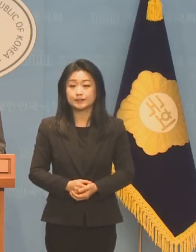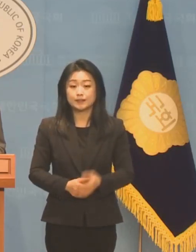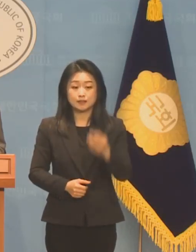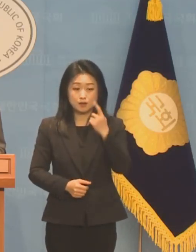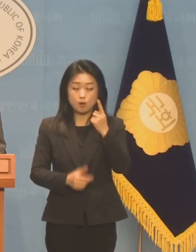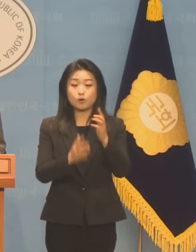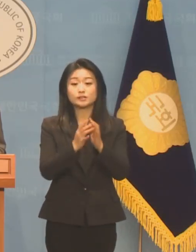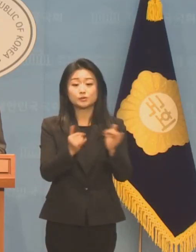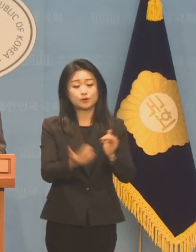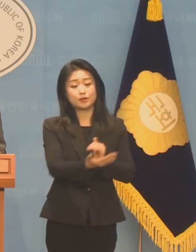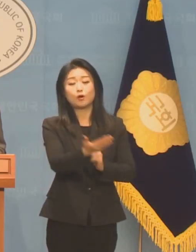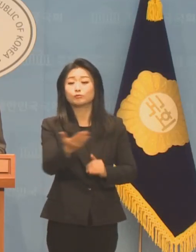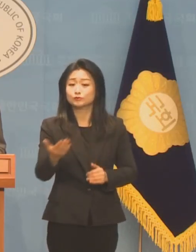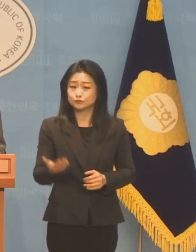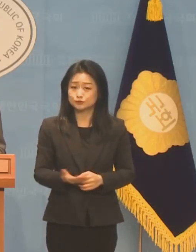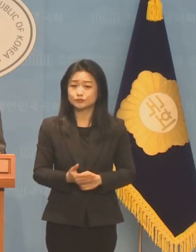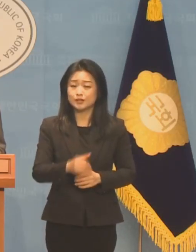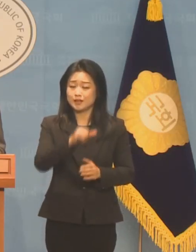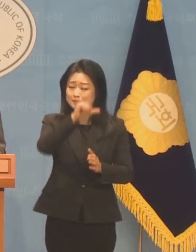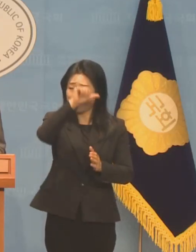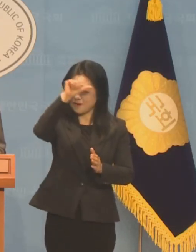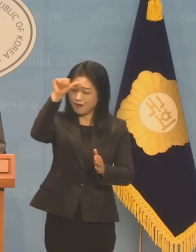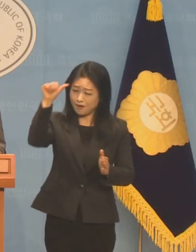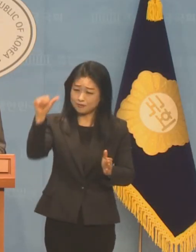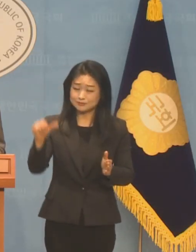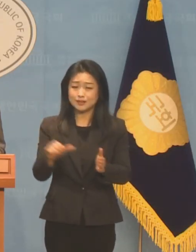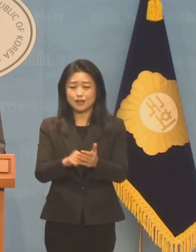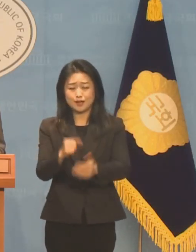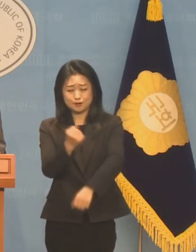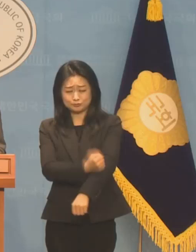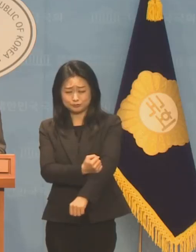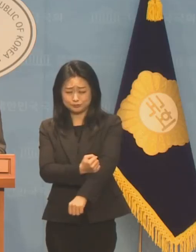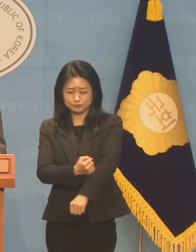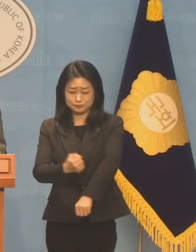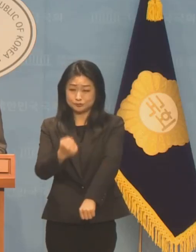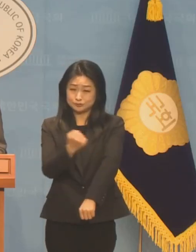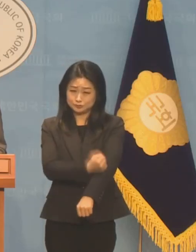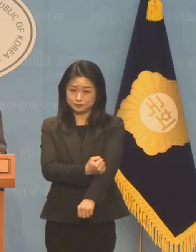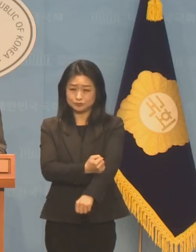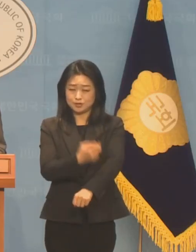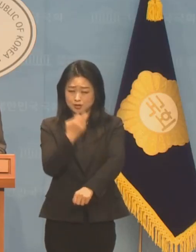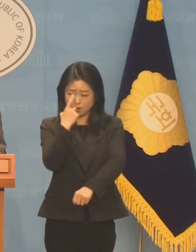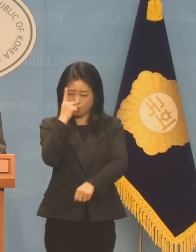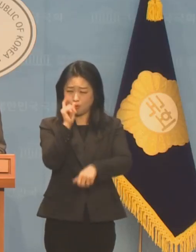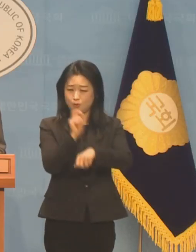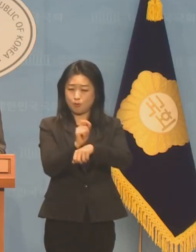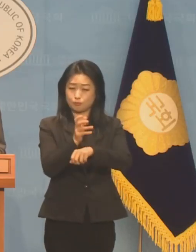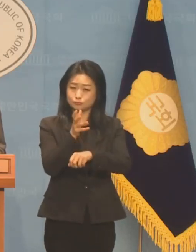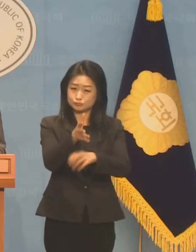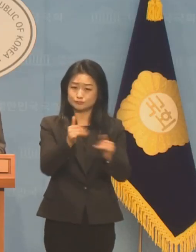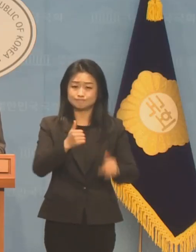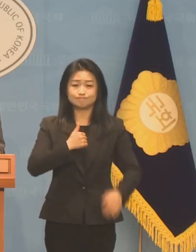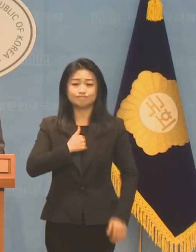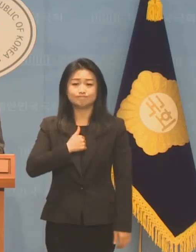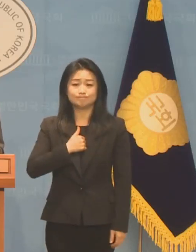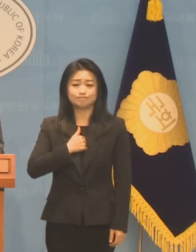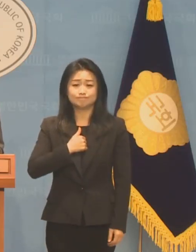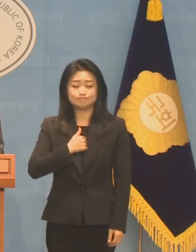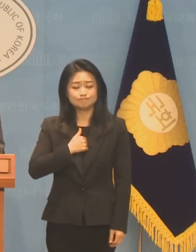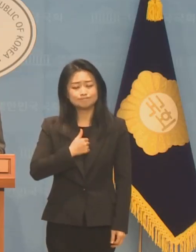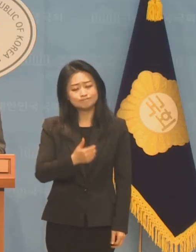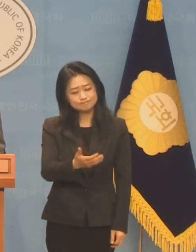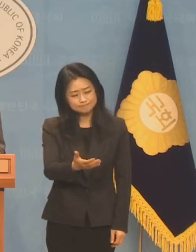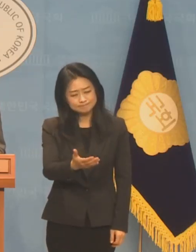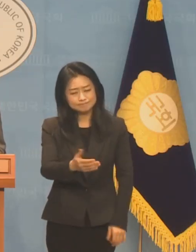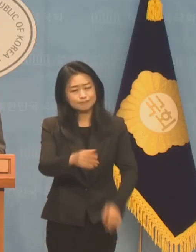경호처 직원들도 평생을 쌓아온 경호원으로서의 자부심을 지키겠다면 내란